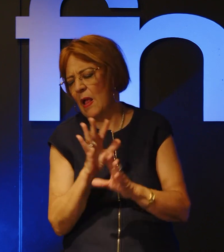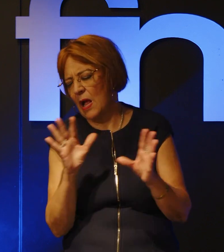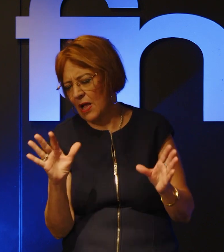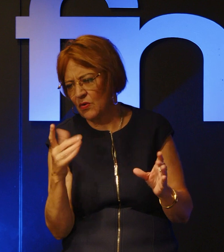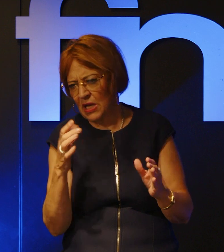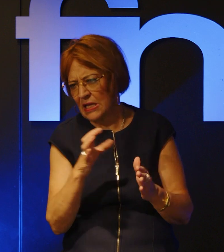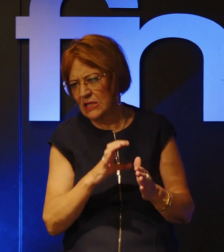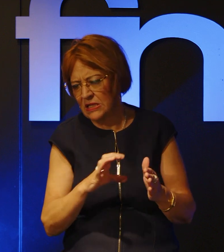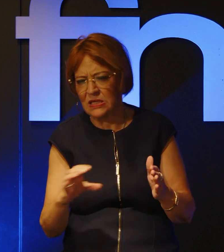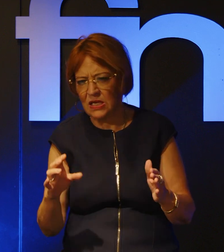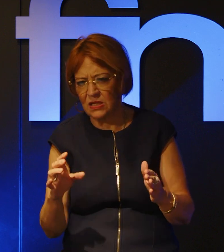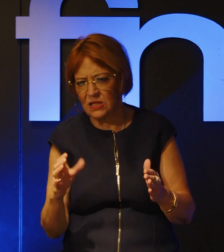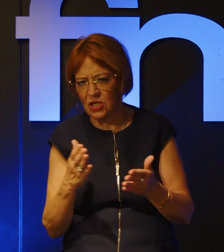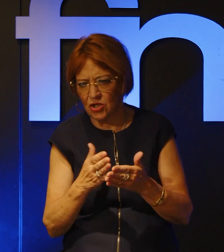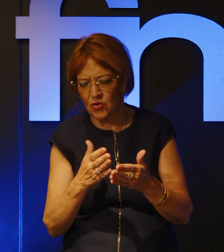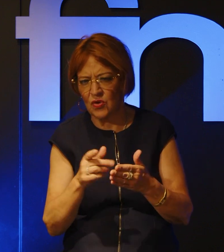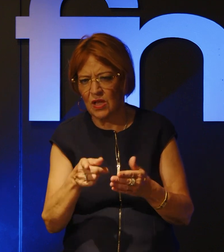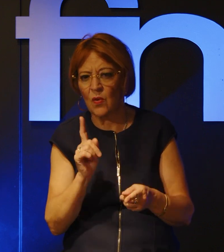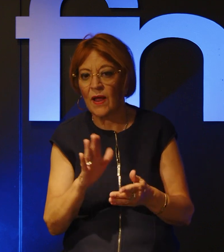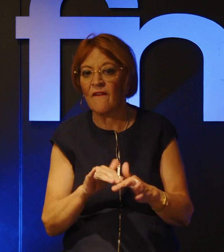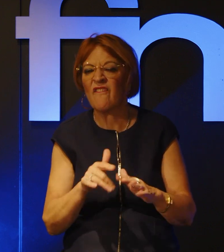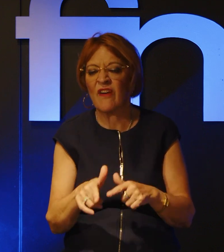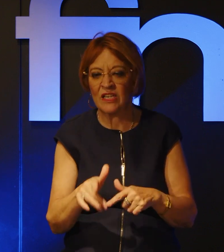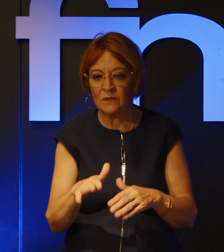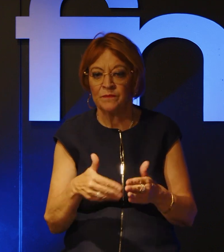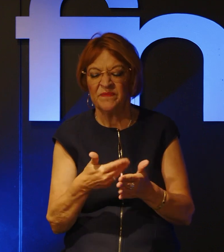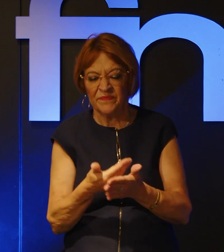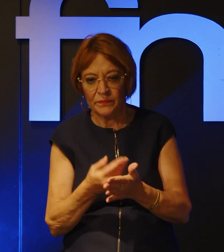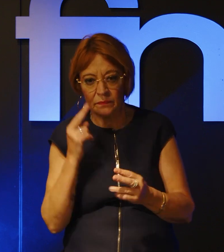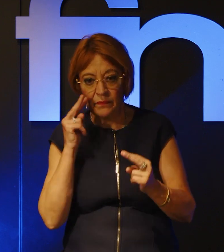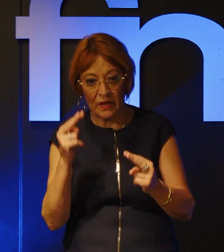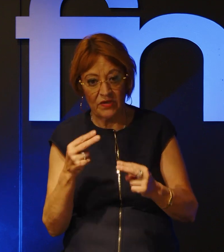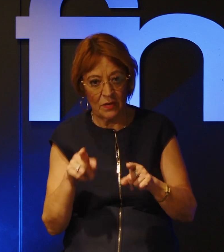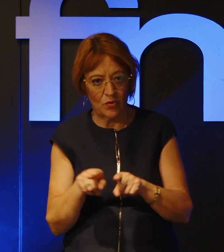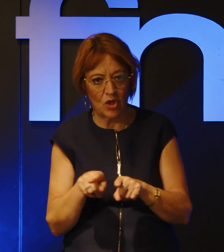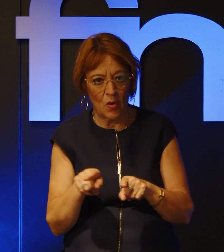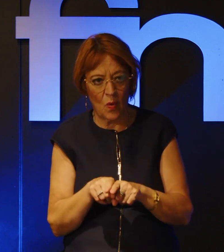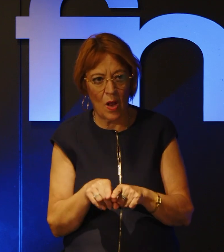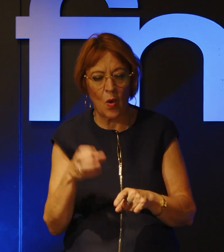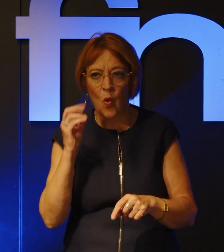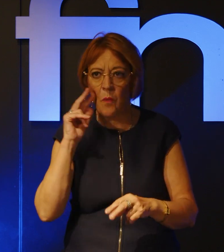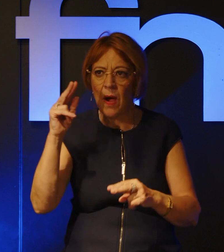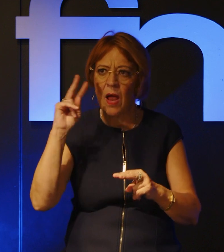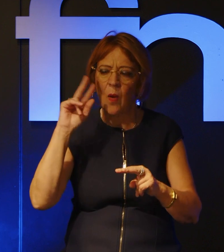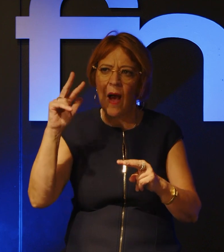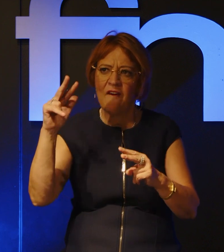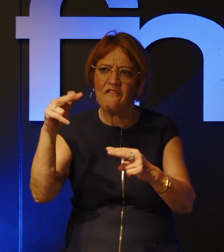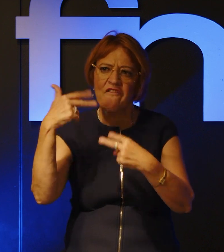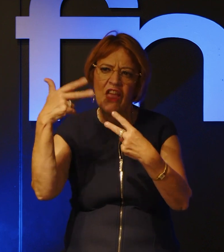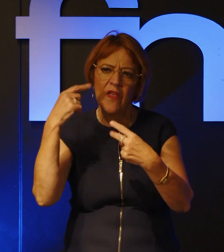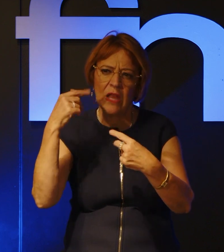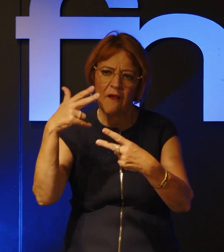científicos sobre e o que é que isto faz isto faz com que nos vejos sempre eh como se uma câmara tivesse a apontar para